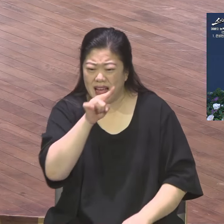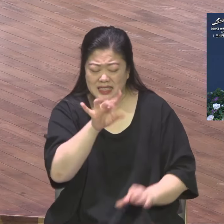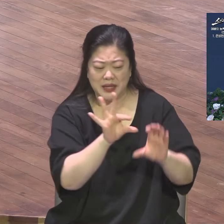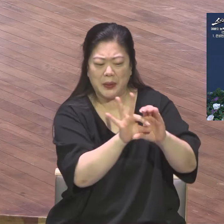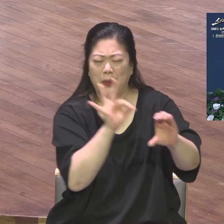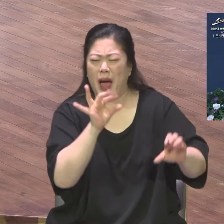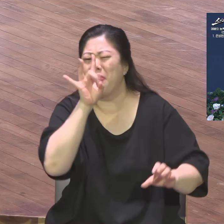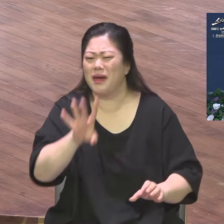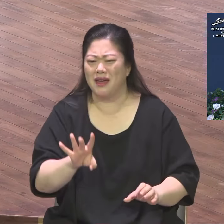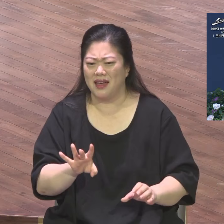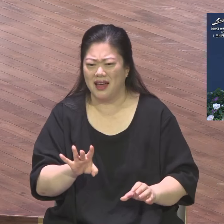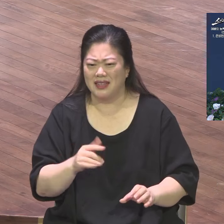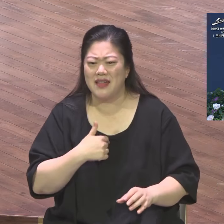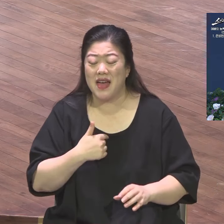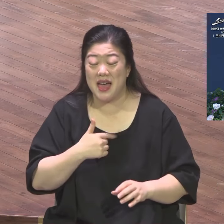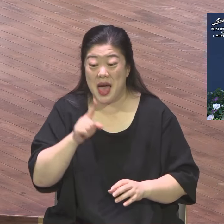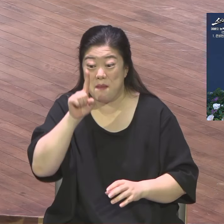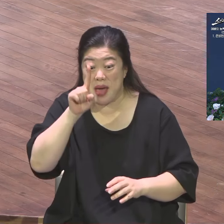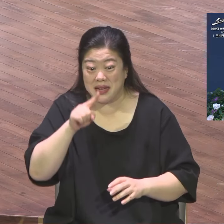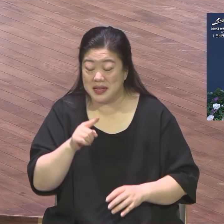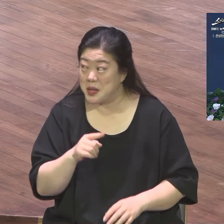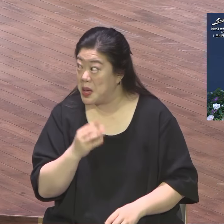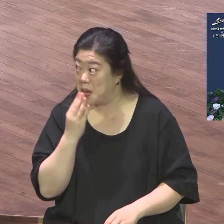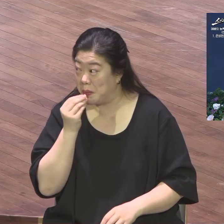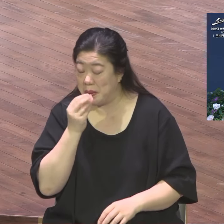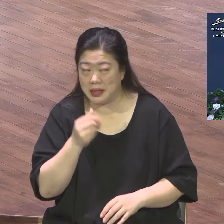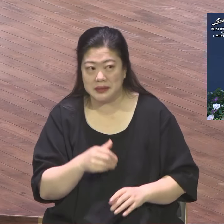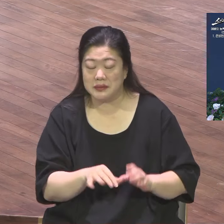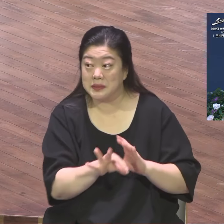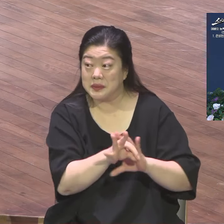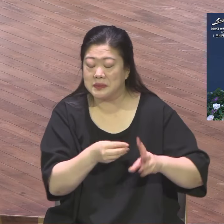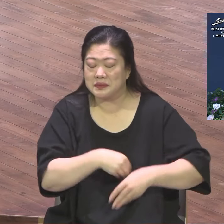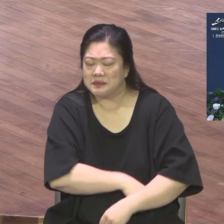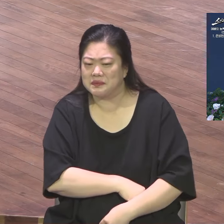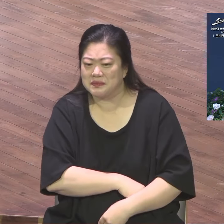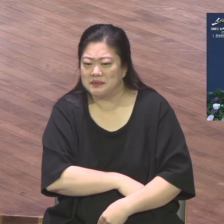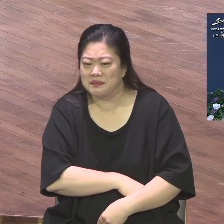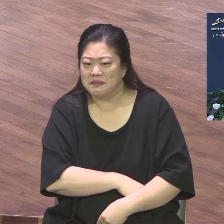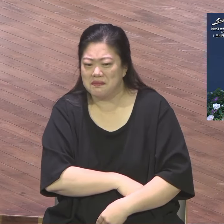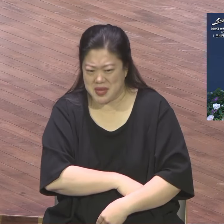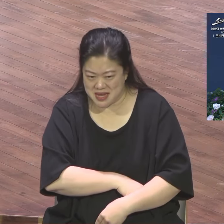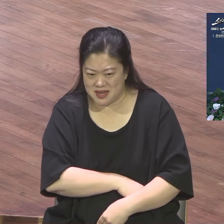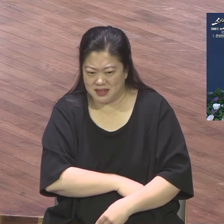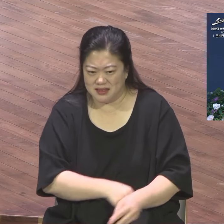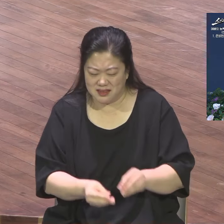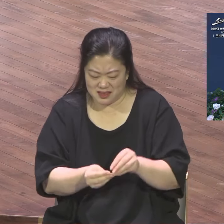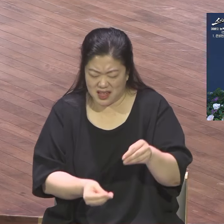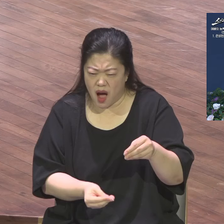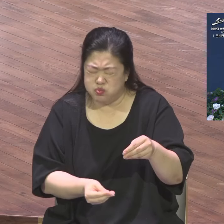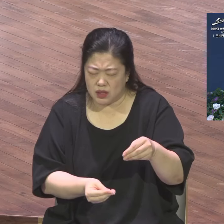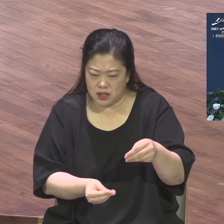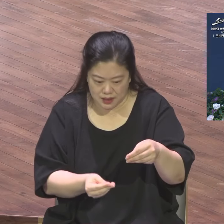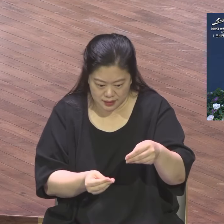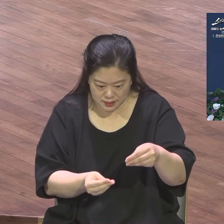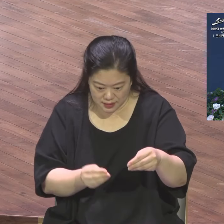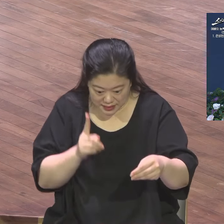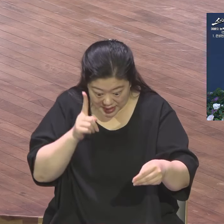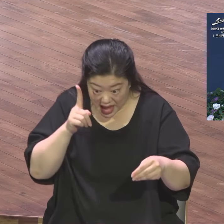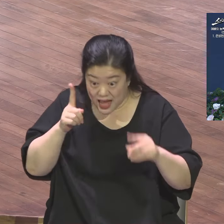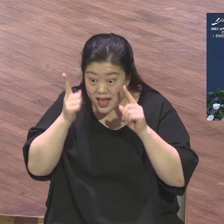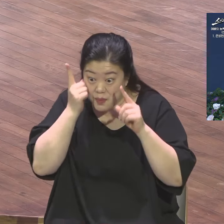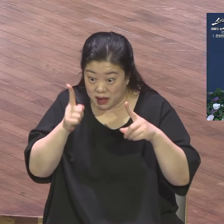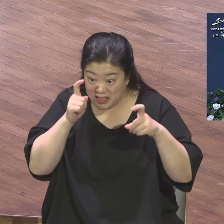있어요. 성전을 계단인데 이 독특한 것이 뭐냐 하면요 이 계단 폭이 계단에 올라가는 폭이 다 달라.